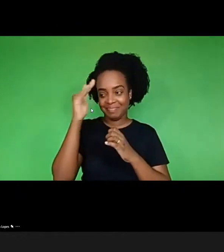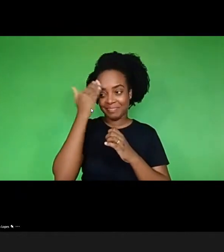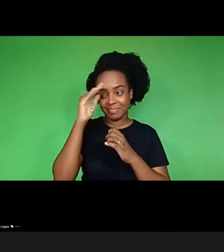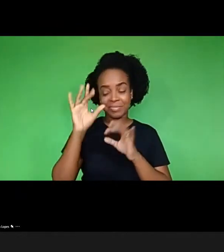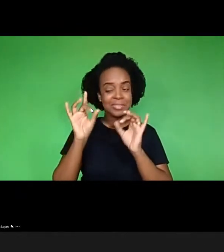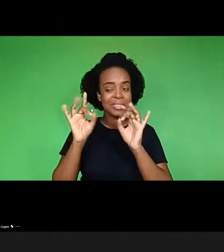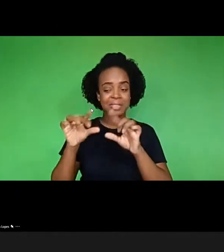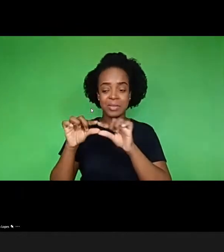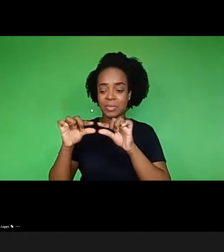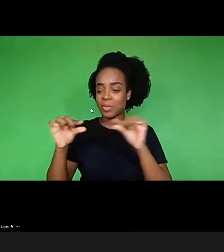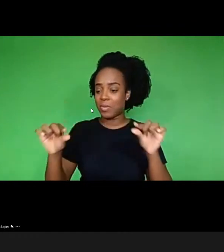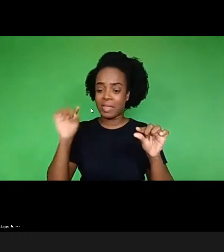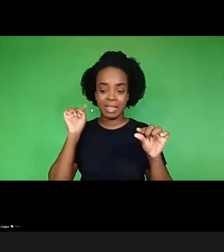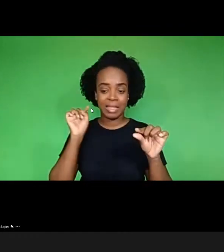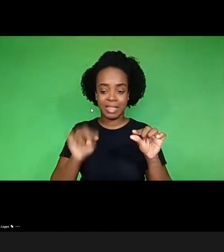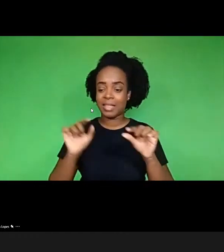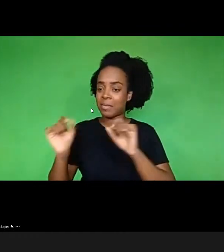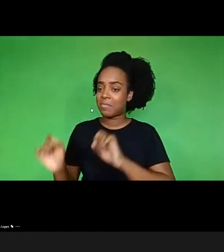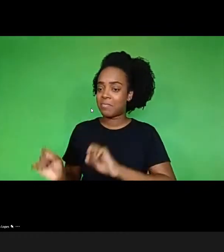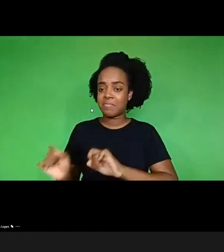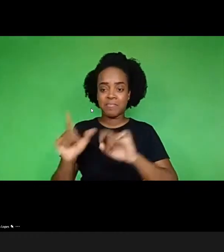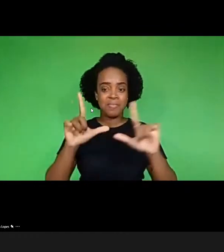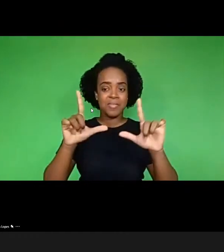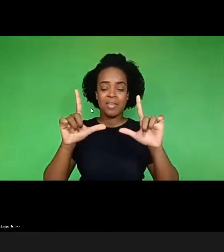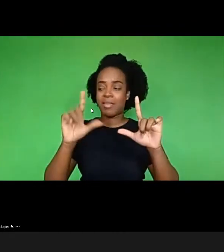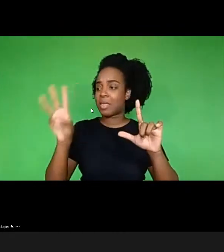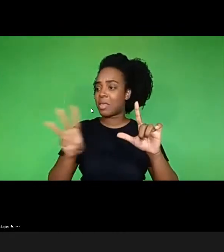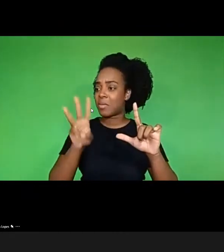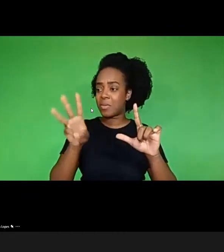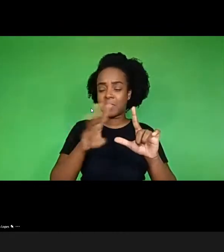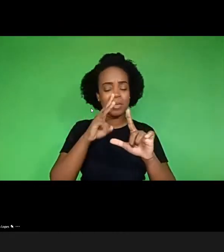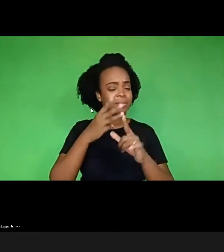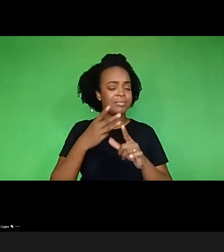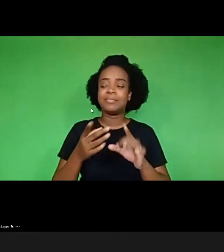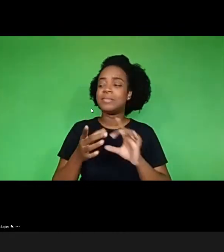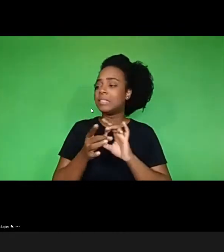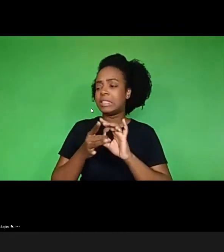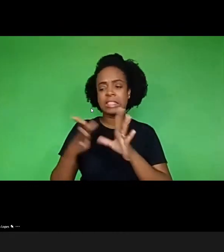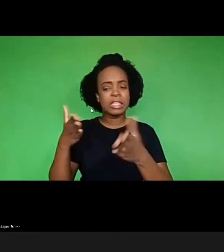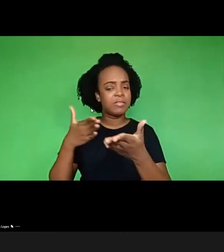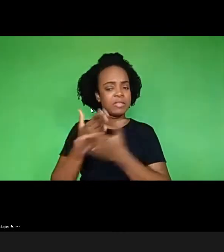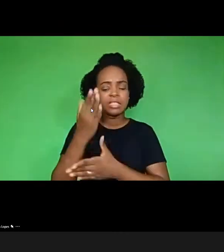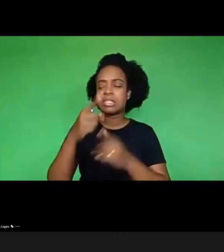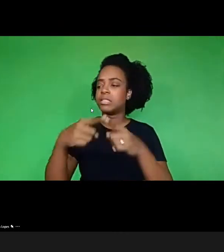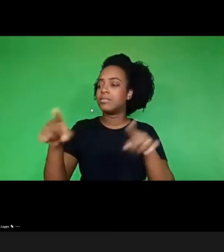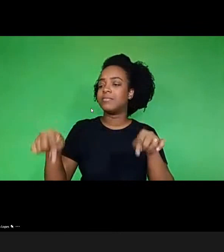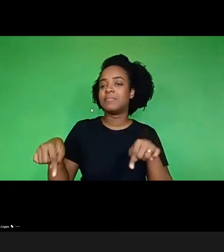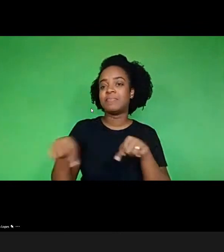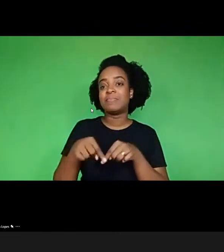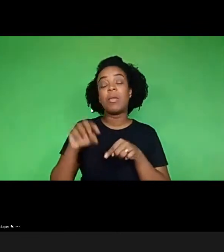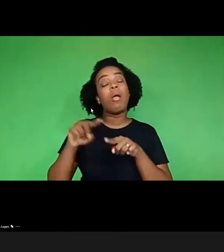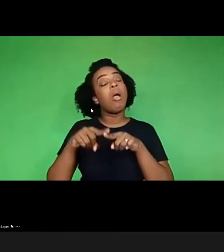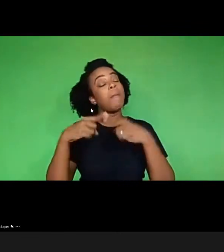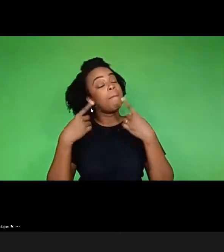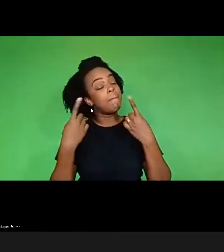clicar no link, abre a página da web e aí você acessa a sala. Agora, se você for usar o